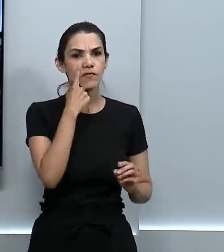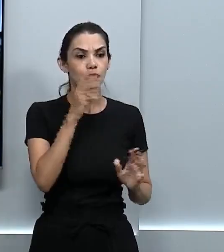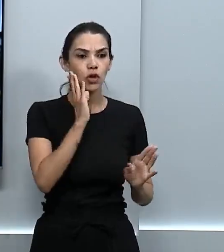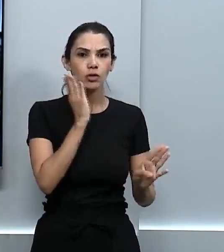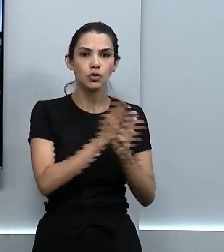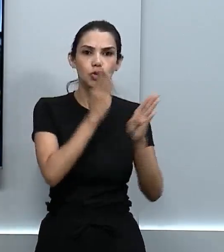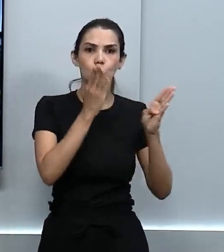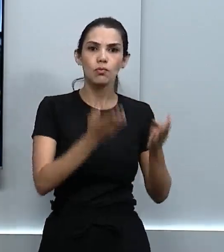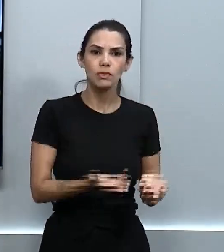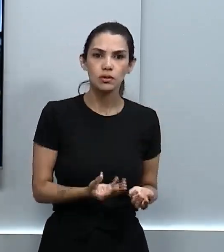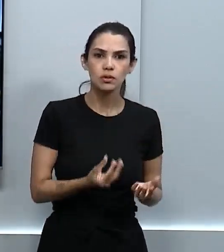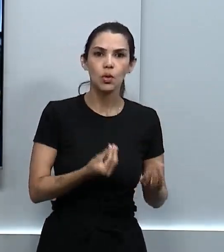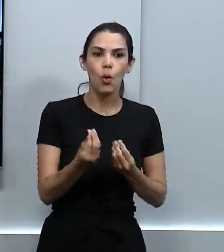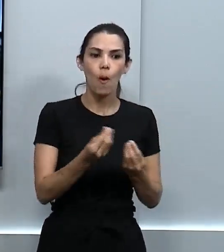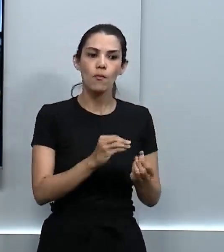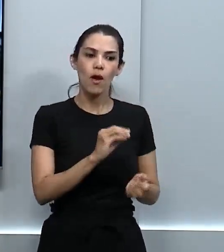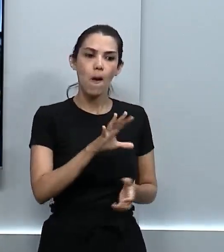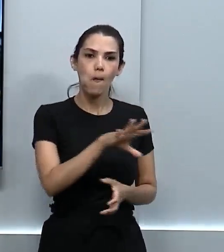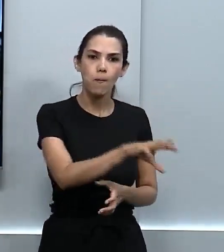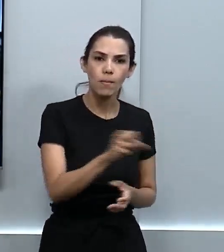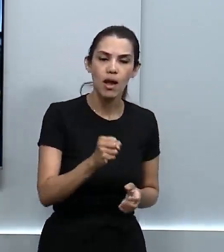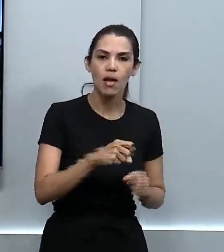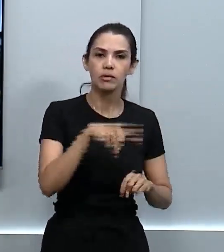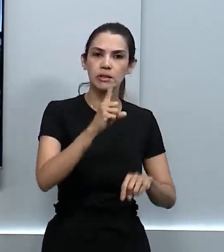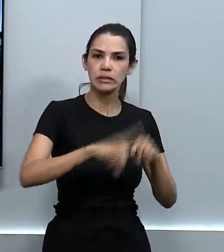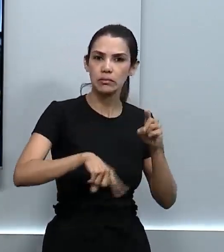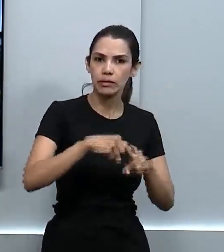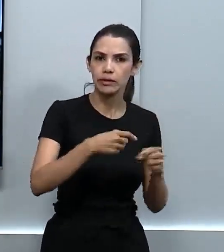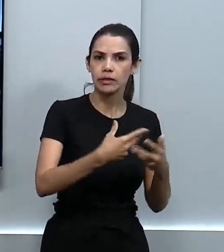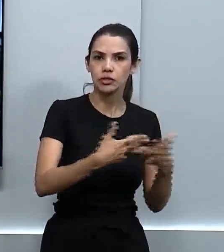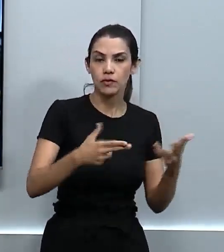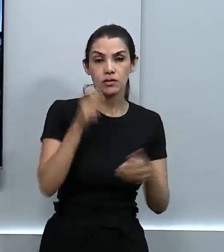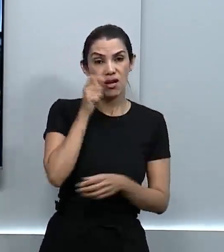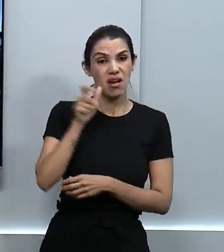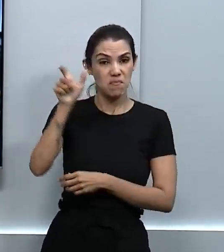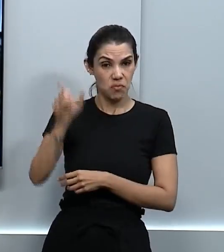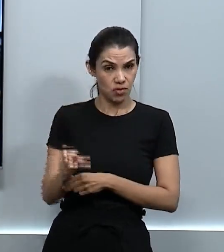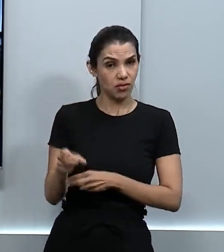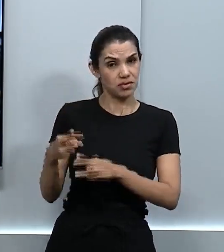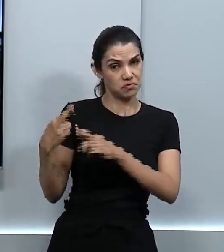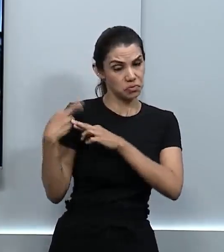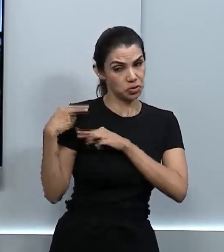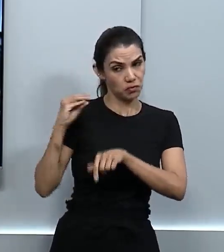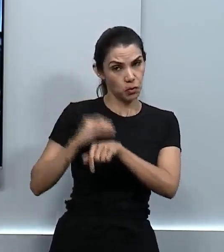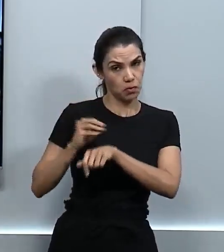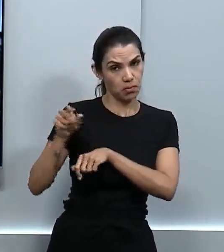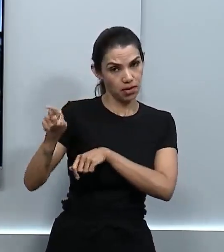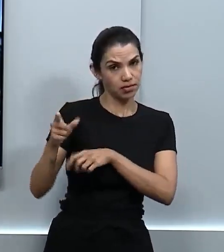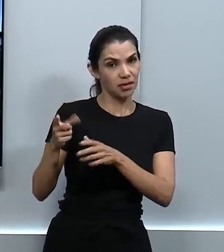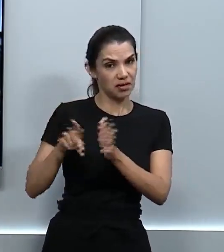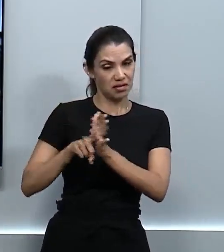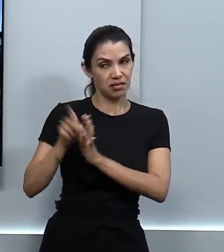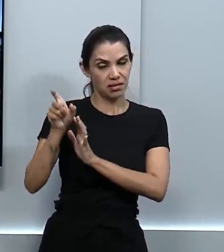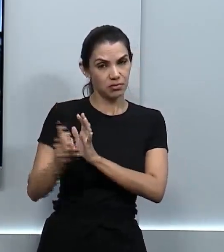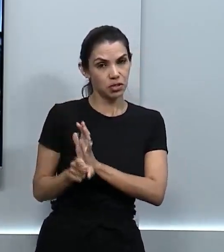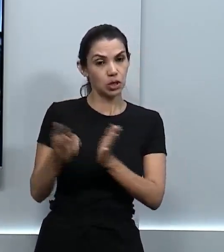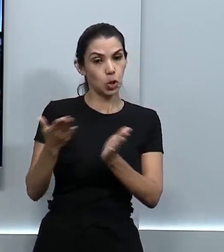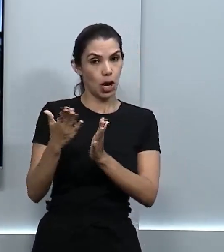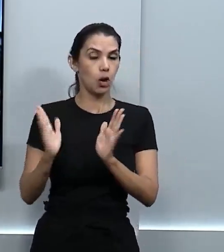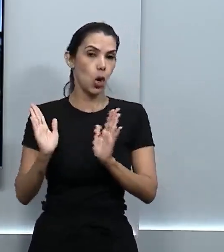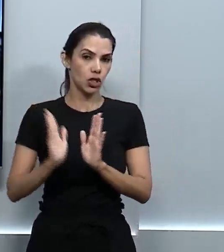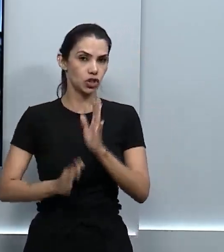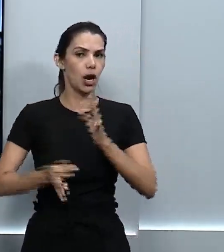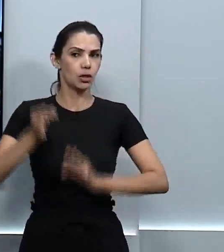essa retirada desses materiais. A pesquisadora, inclusive, né, responde por isso.